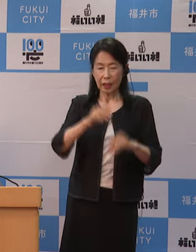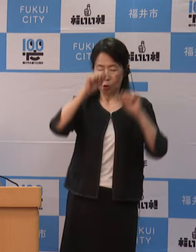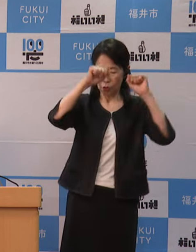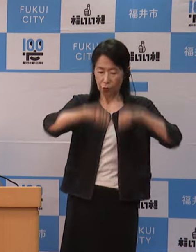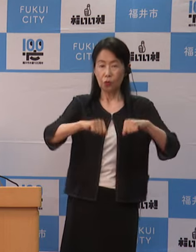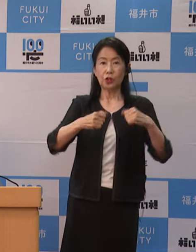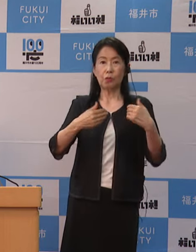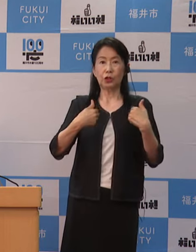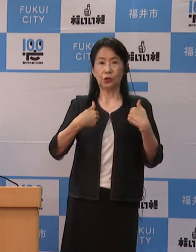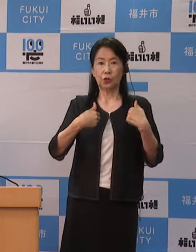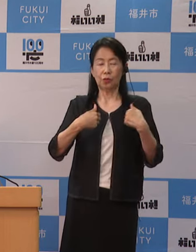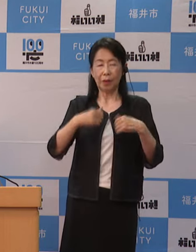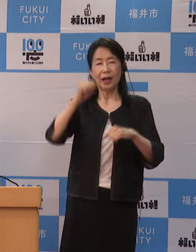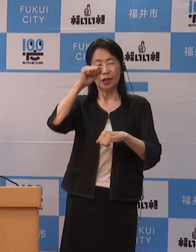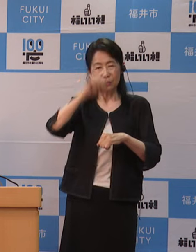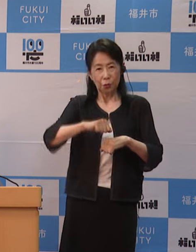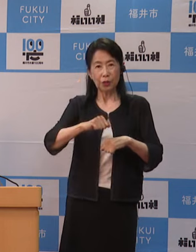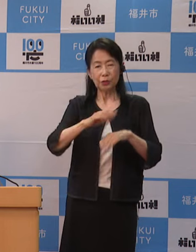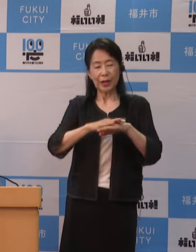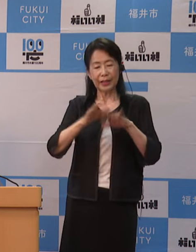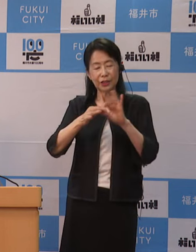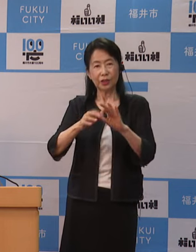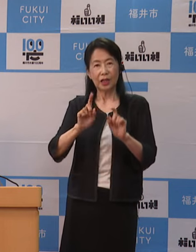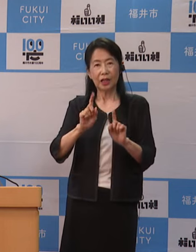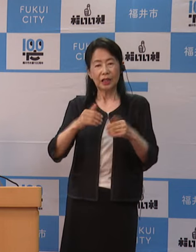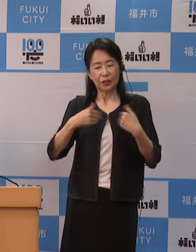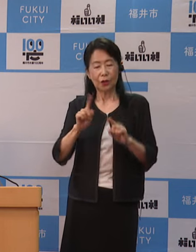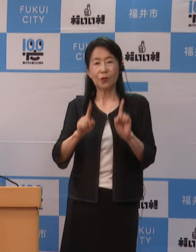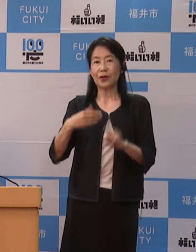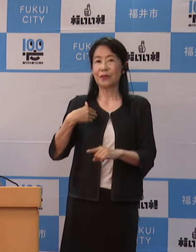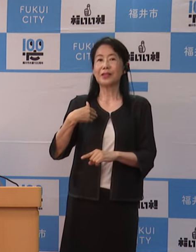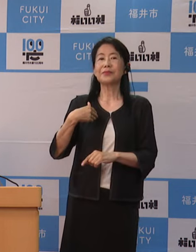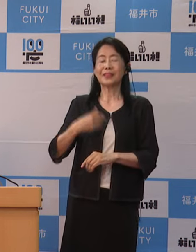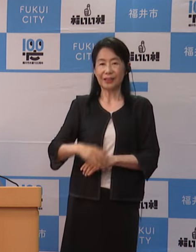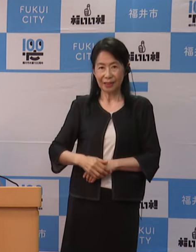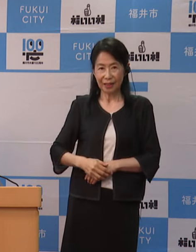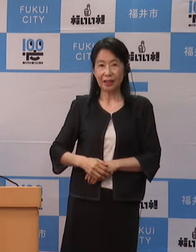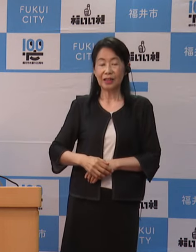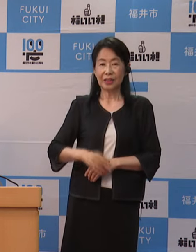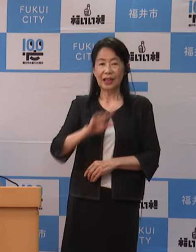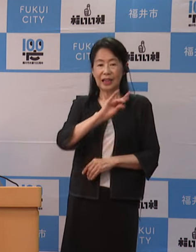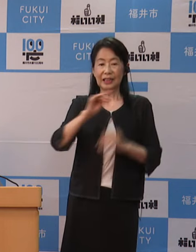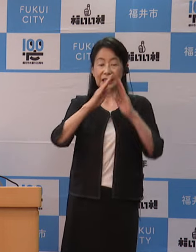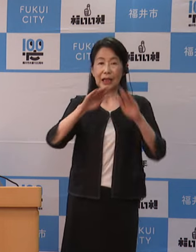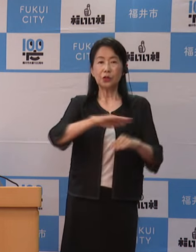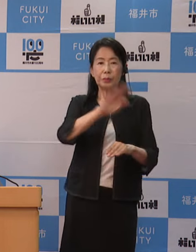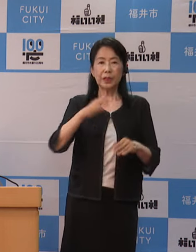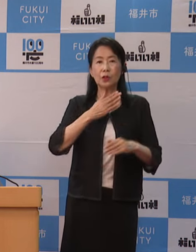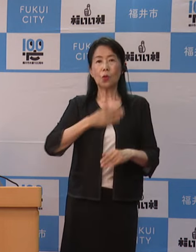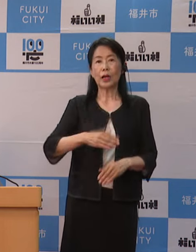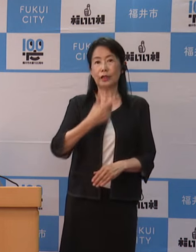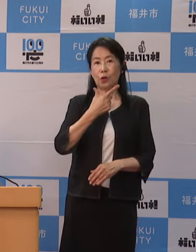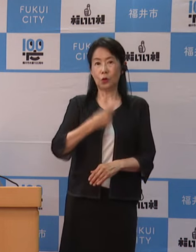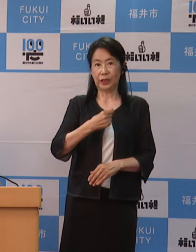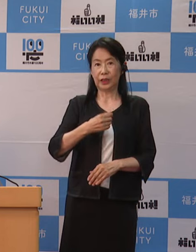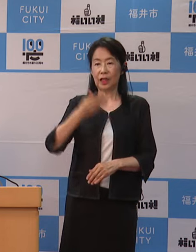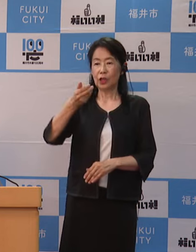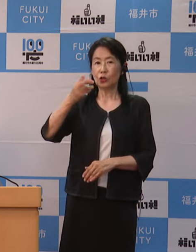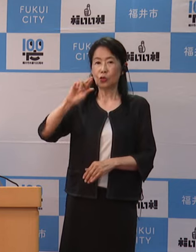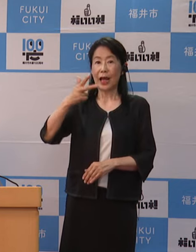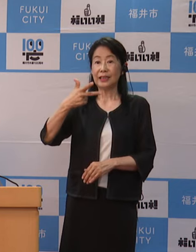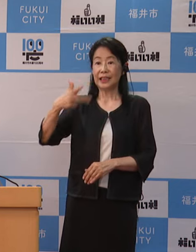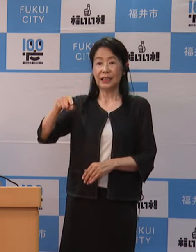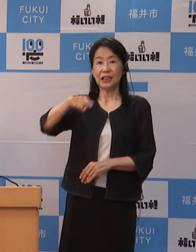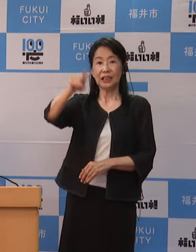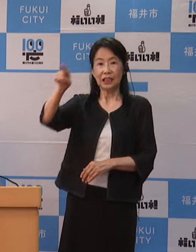も、同意は手続き上必要かどうかは別としまして、やっぱりそういうことを分かっていただきたい、クランシそのもののこと